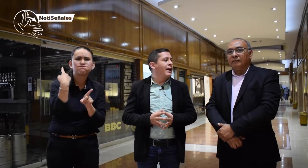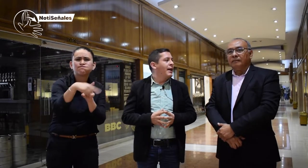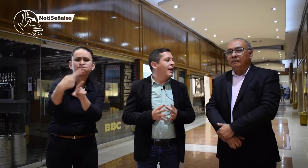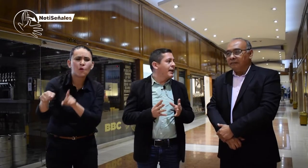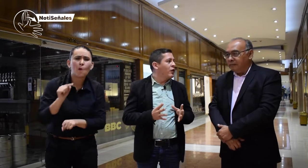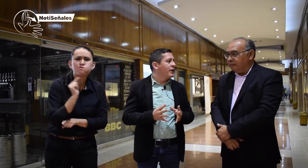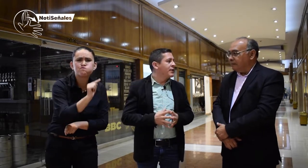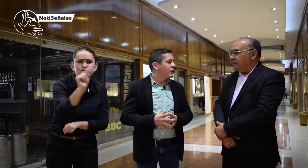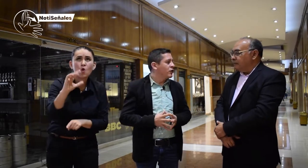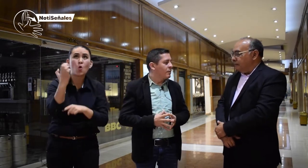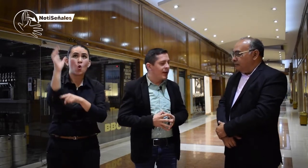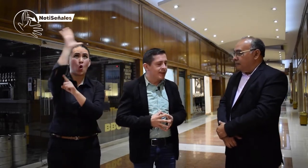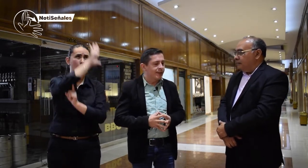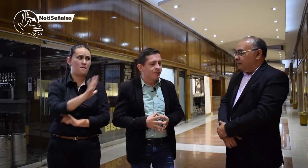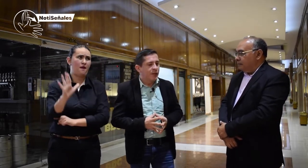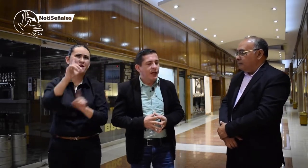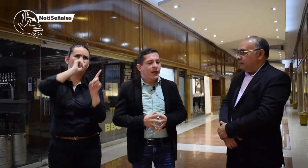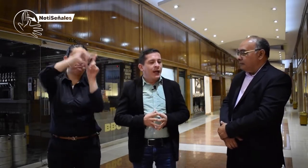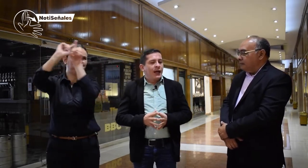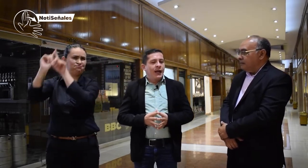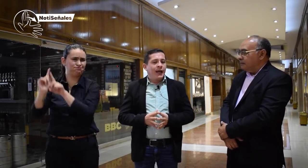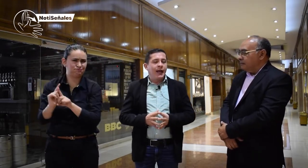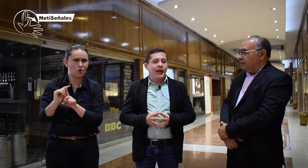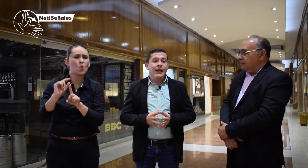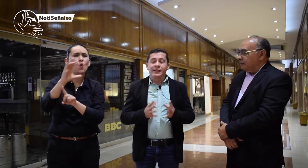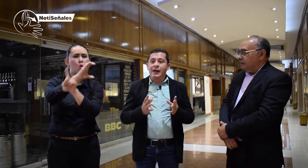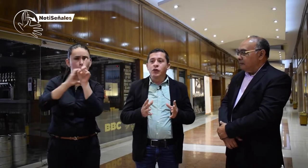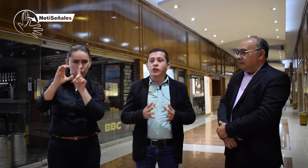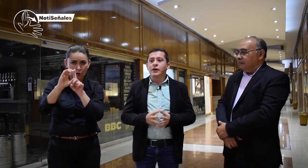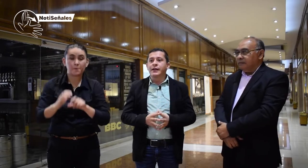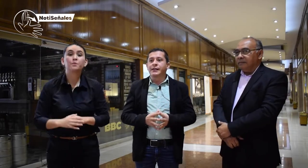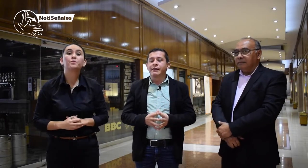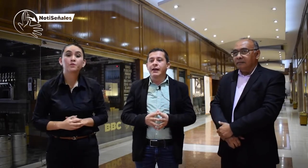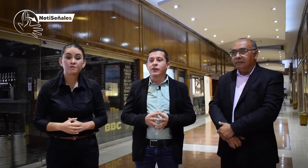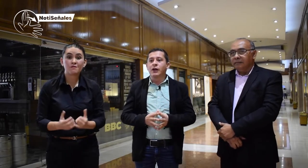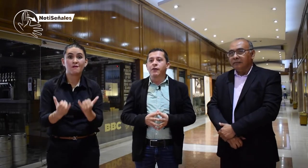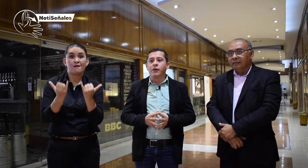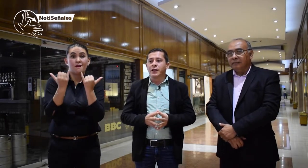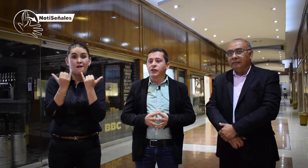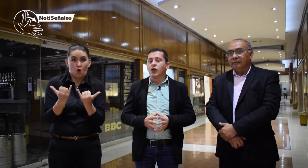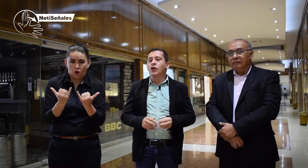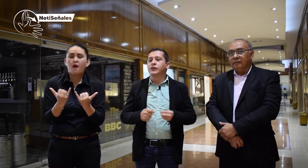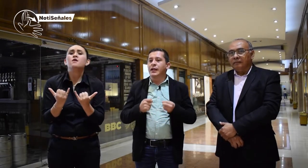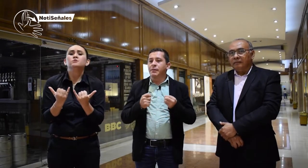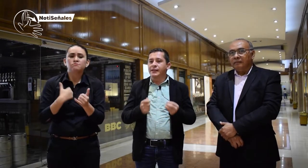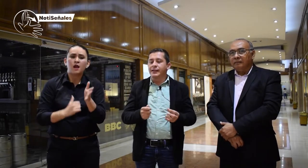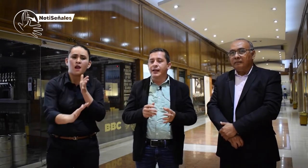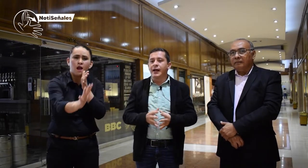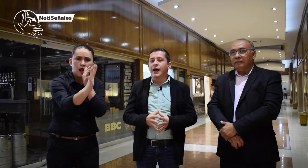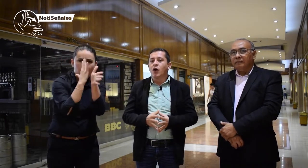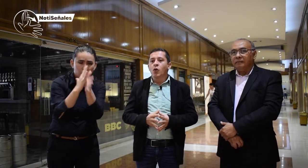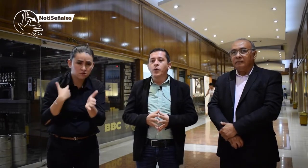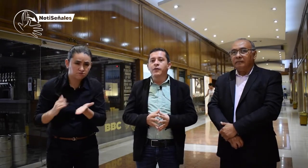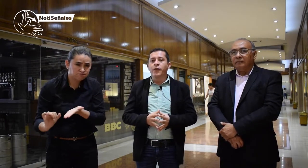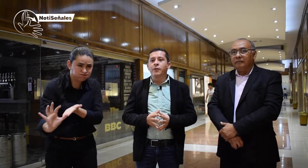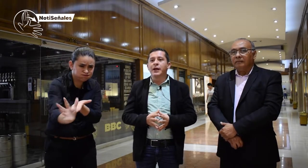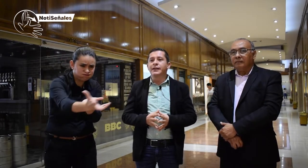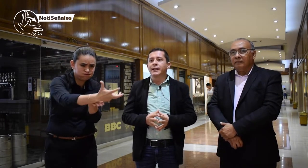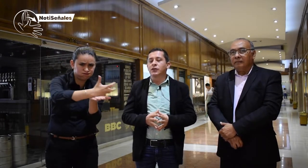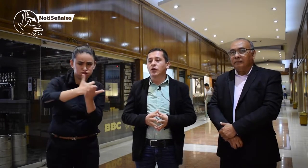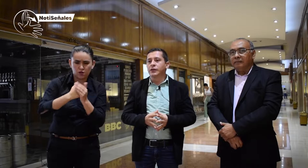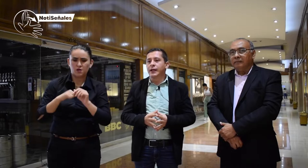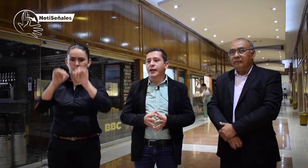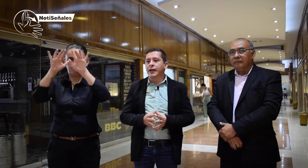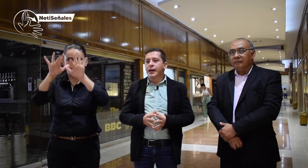de las regiones de nuestro país. Estamos recibiendo la información, se le presentará un informe